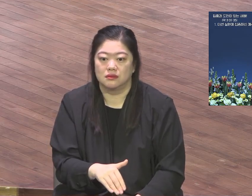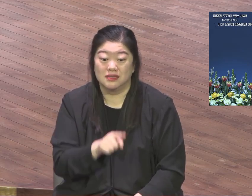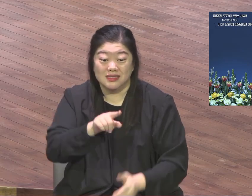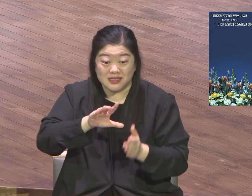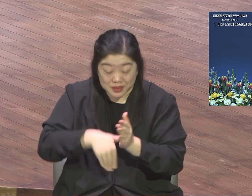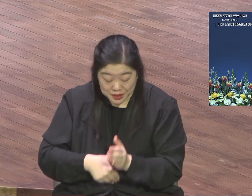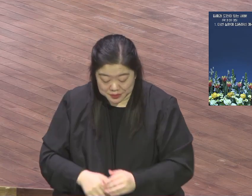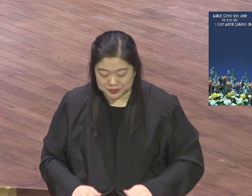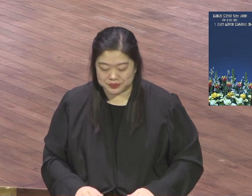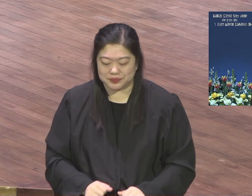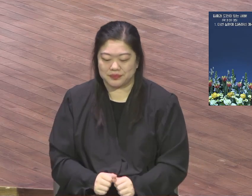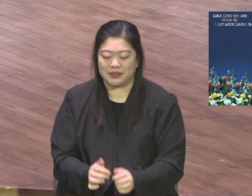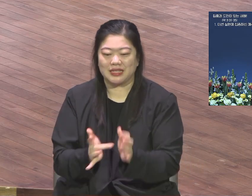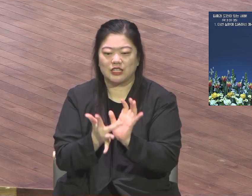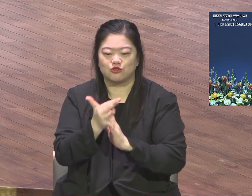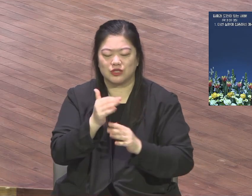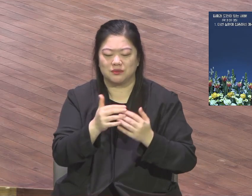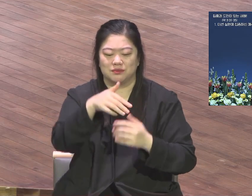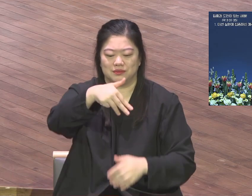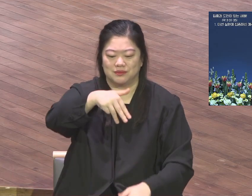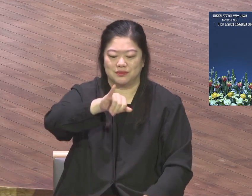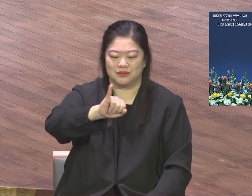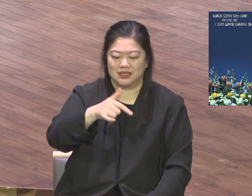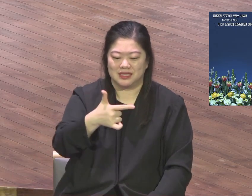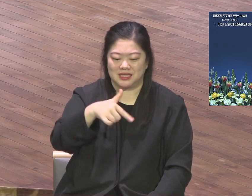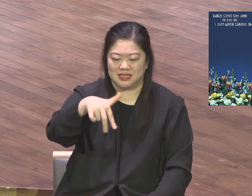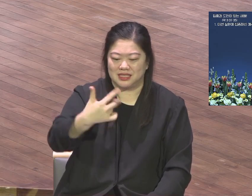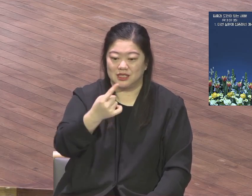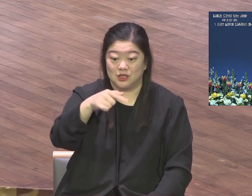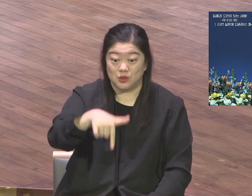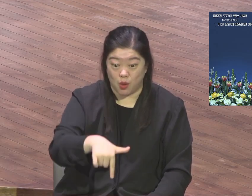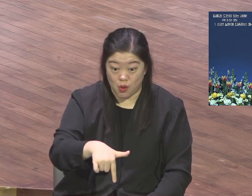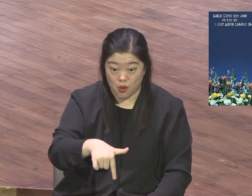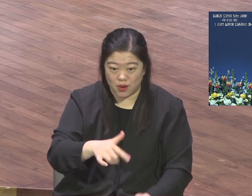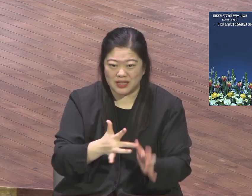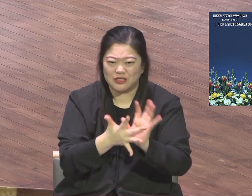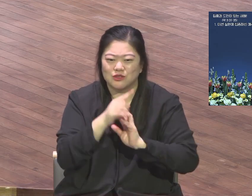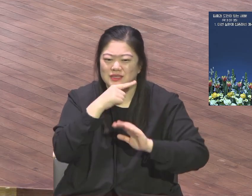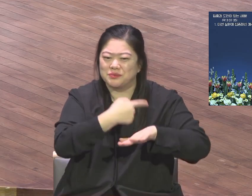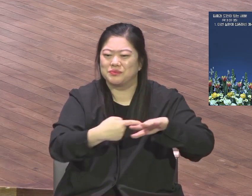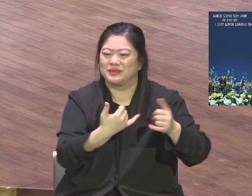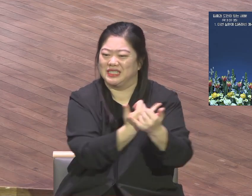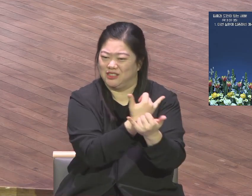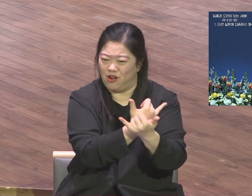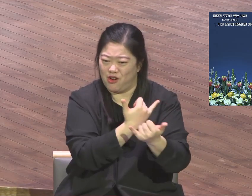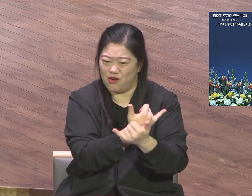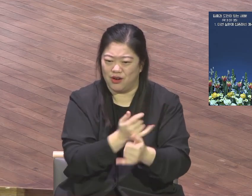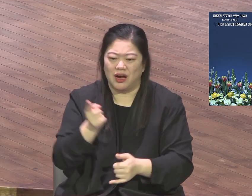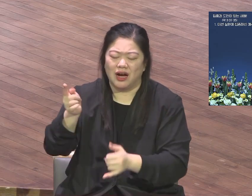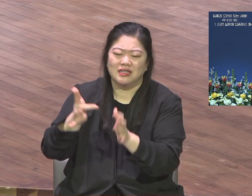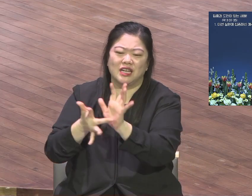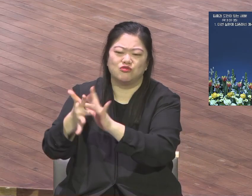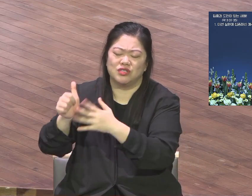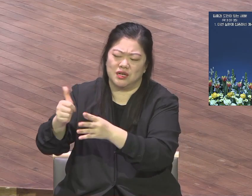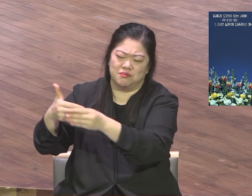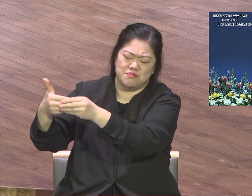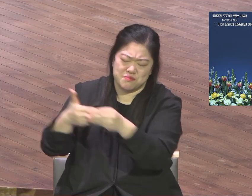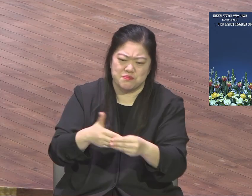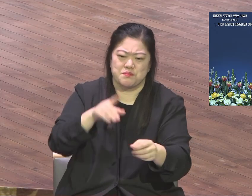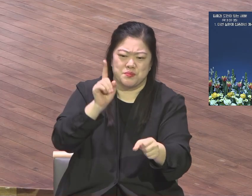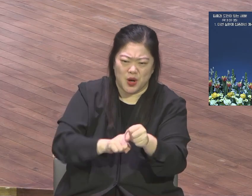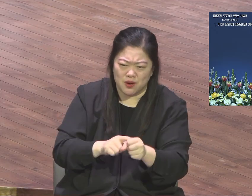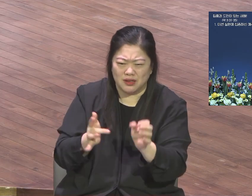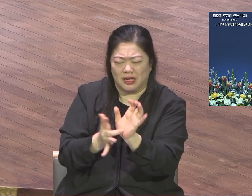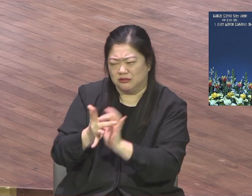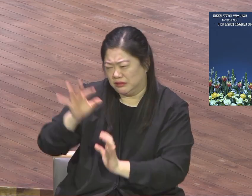친족들이 예수님을 붙들려고 왔어요. 예수님을 잡으라고 예수님 붙들려고 왔어요. 그렇게 나와요. 그런데 그 이유가